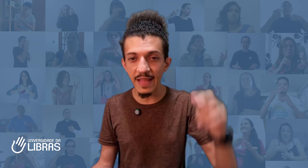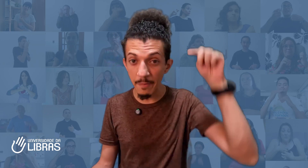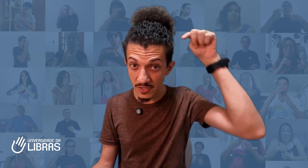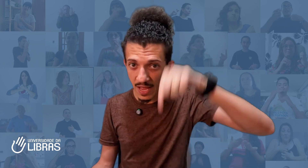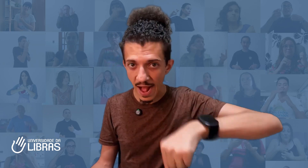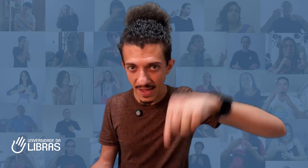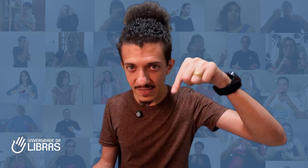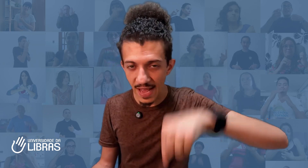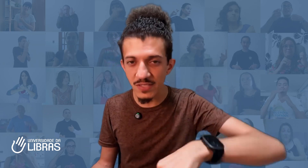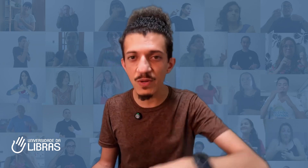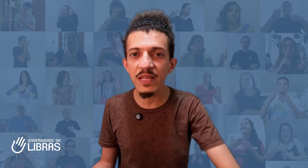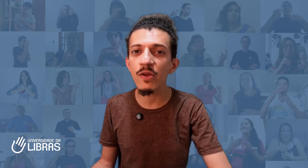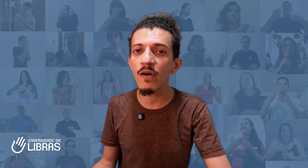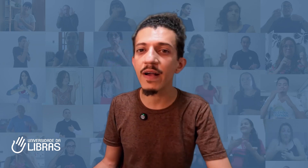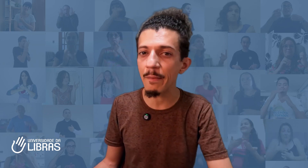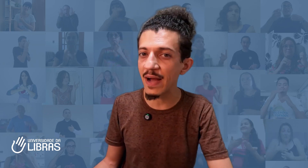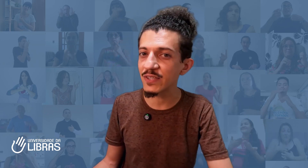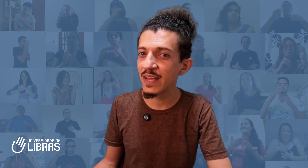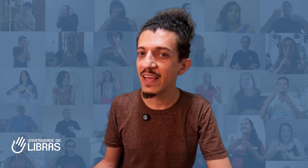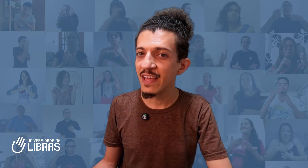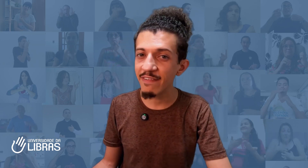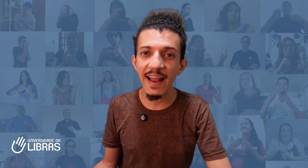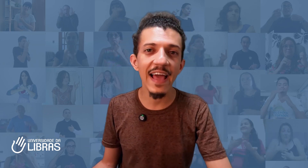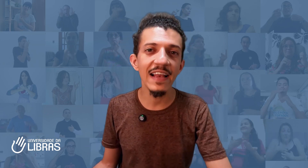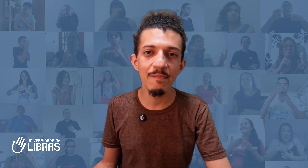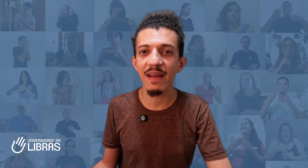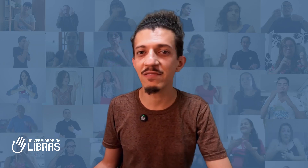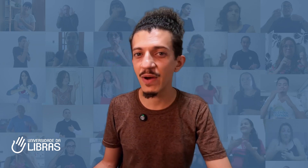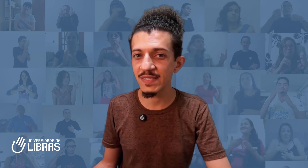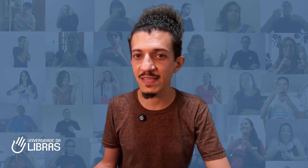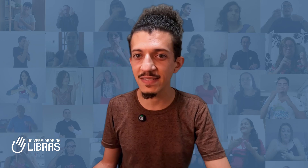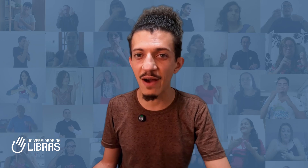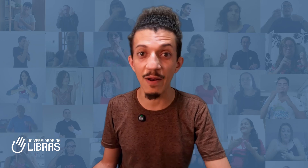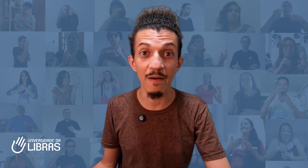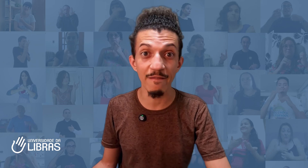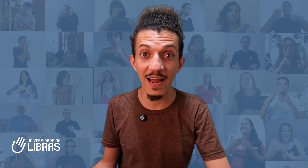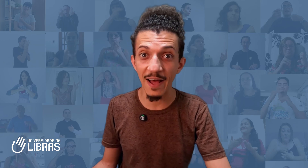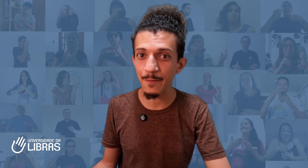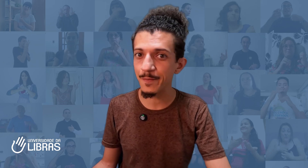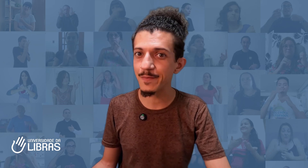intérprete, acesse o link logo aqui abaixo e vai lá e libera o seu acesso na aula. Vai lá.